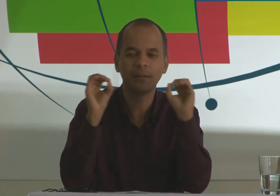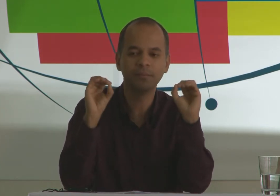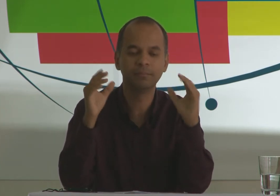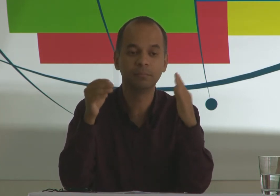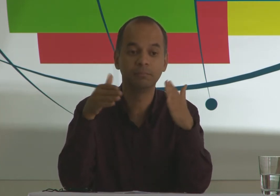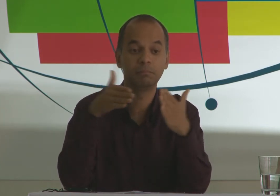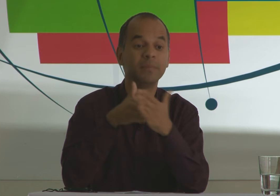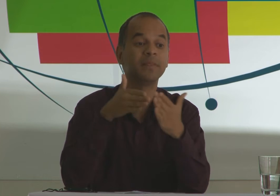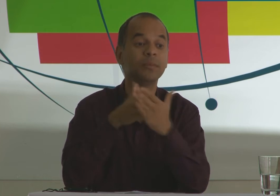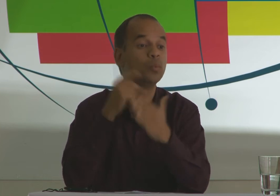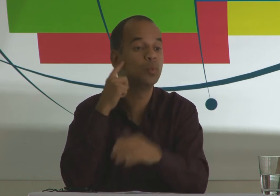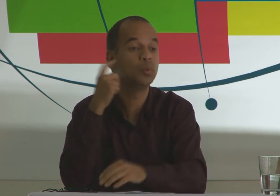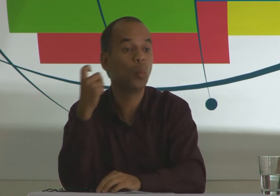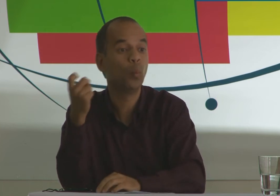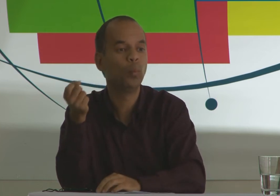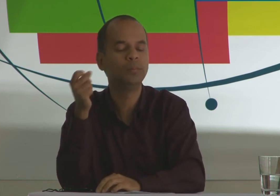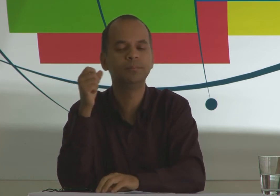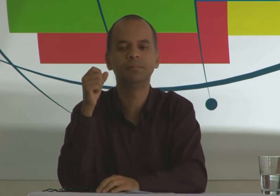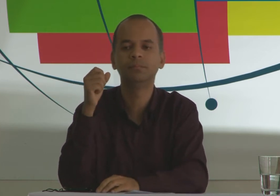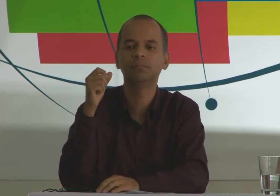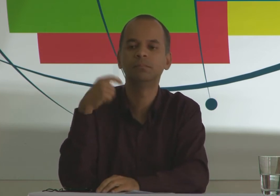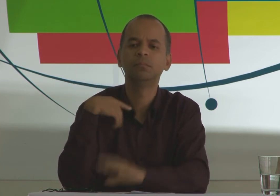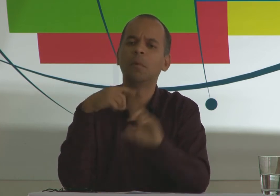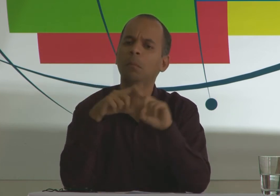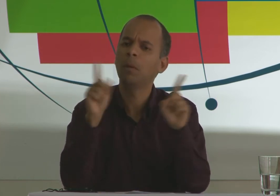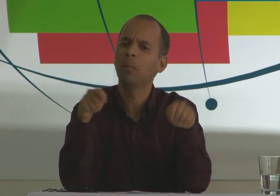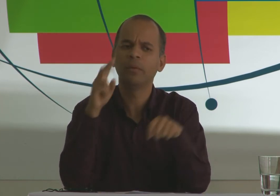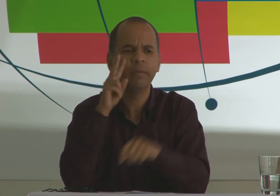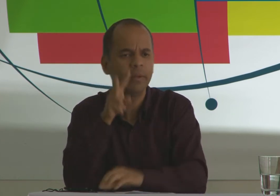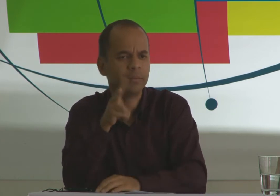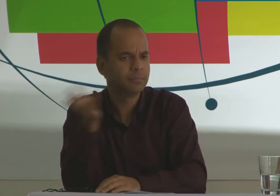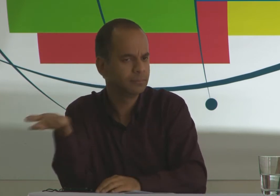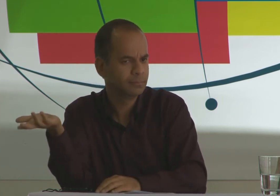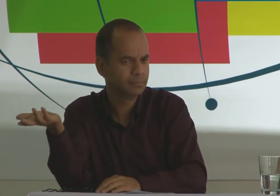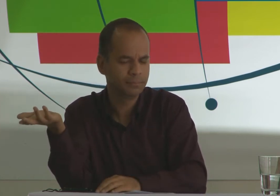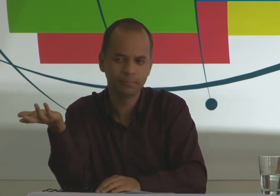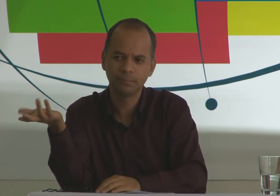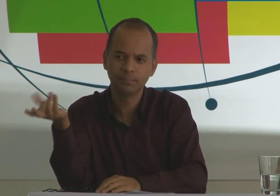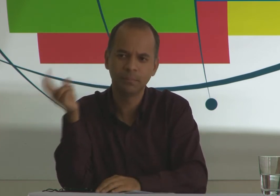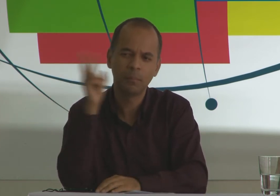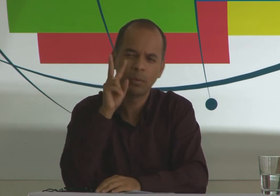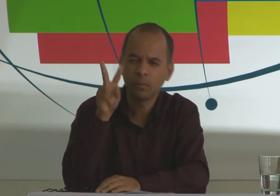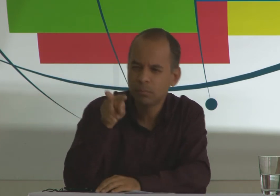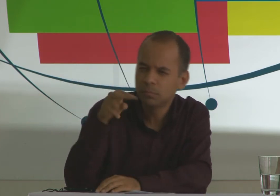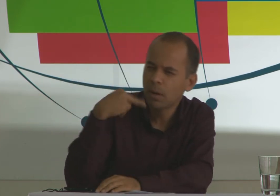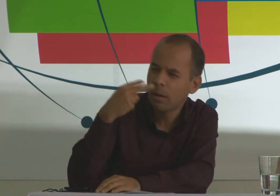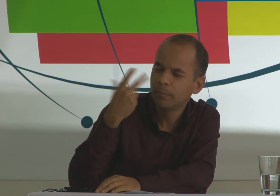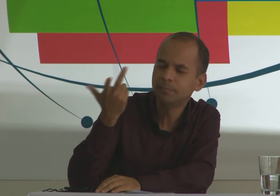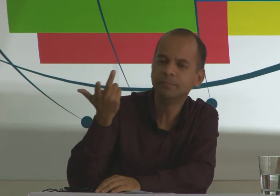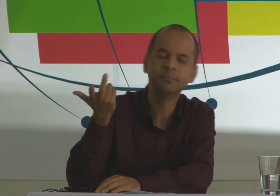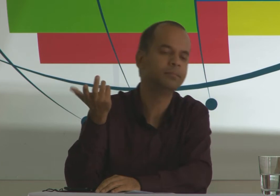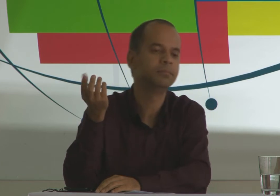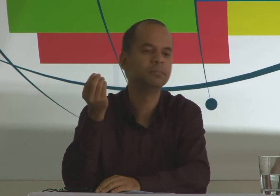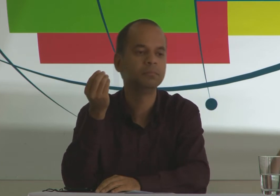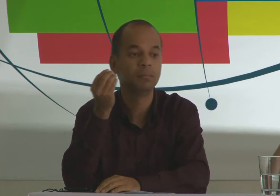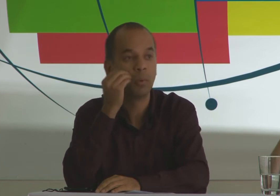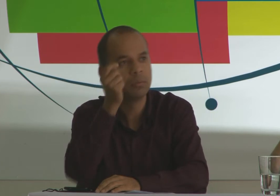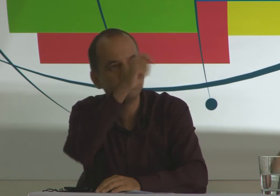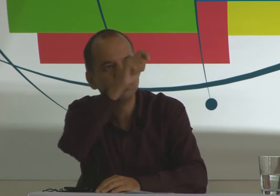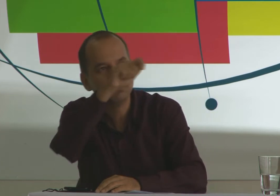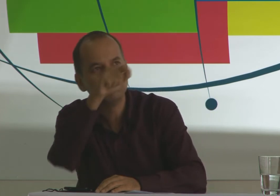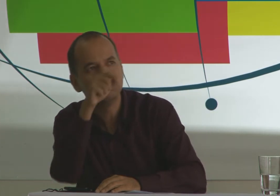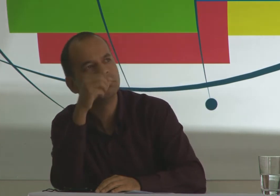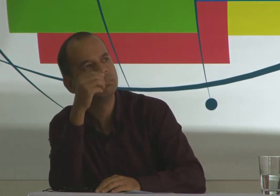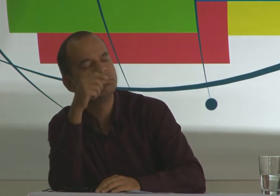de um ouvido e pouco do outro. Isso é uma limitação para mim também, porque quando vocês veem essa questão, por exemplo, todo